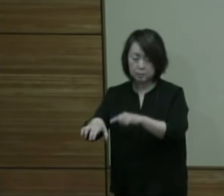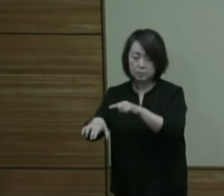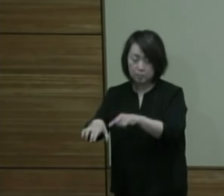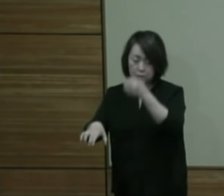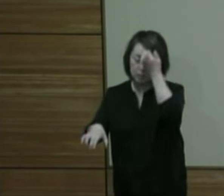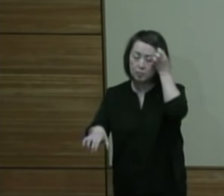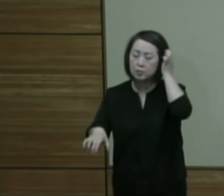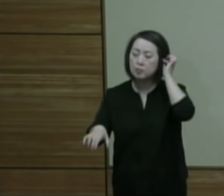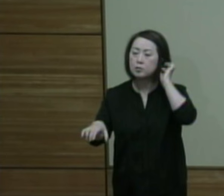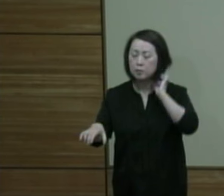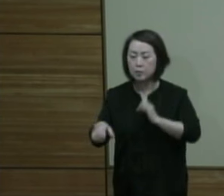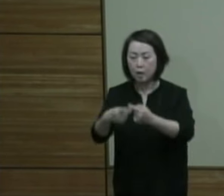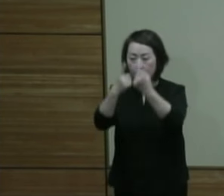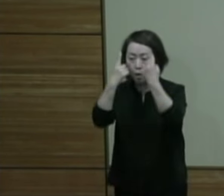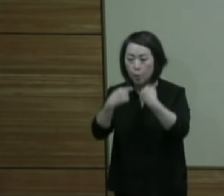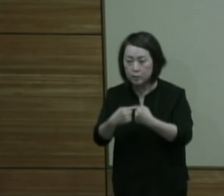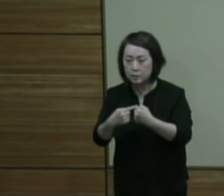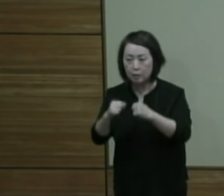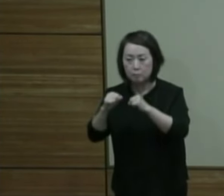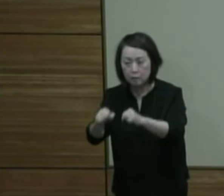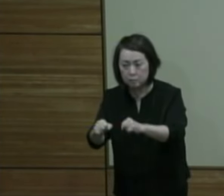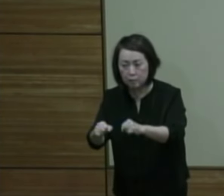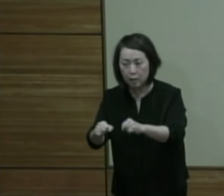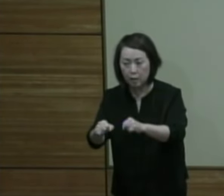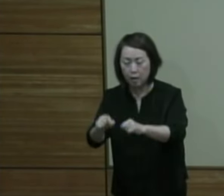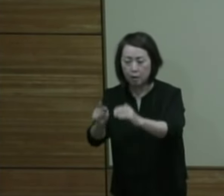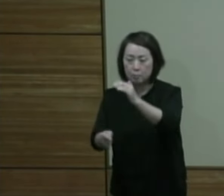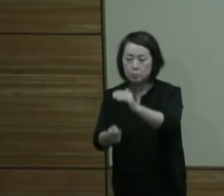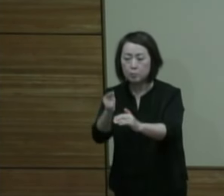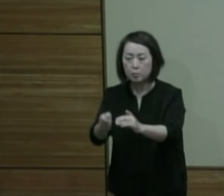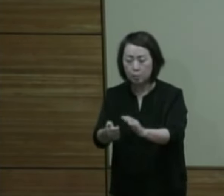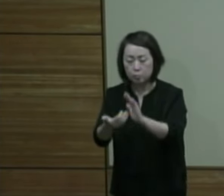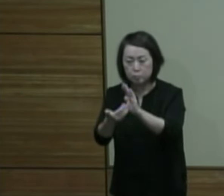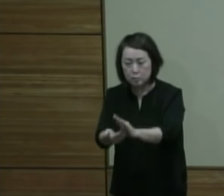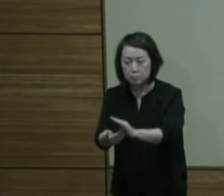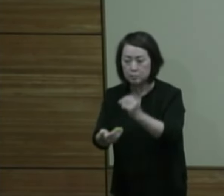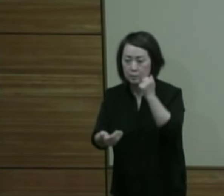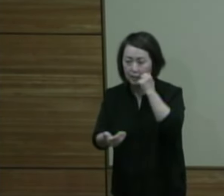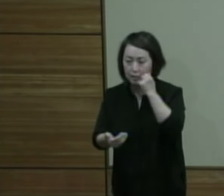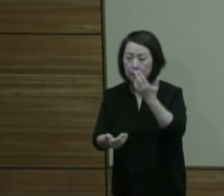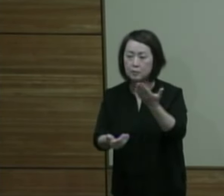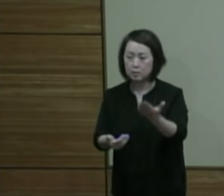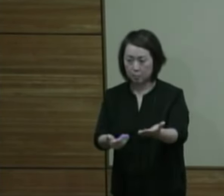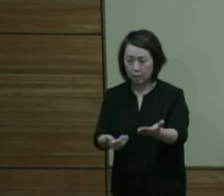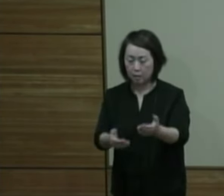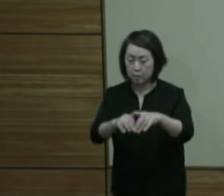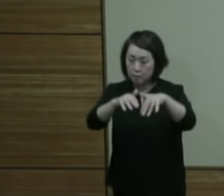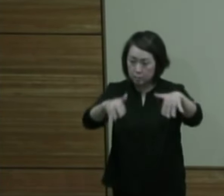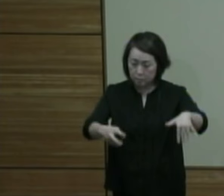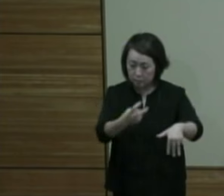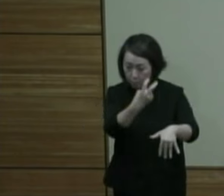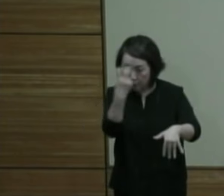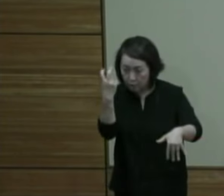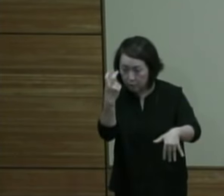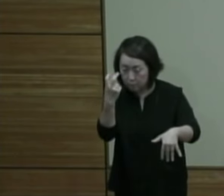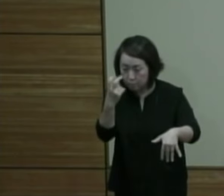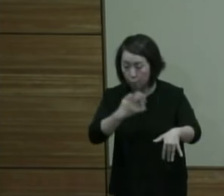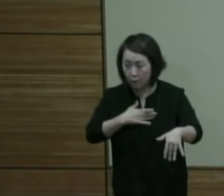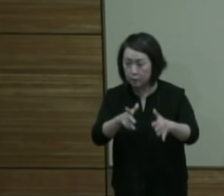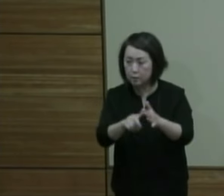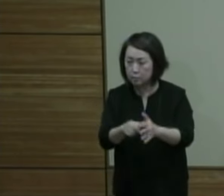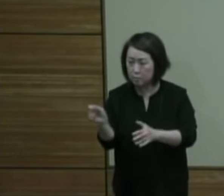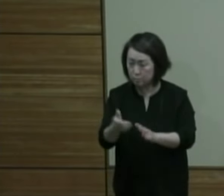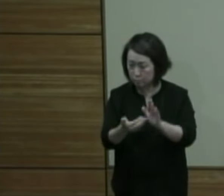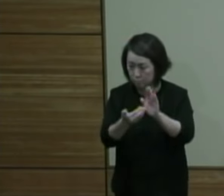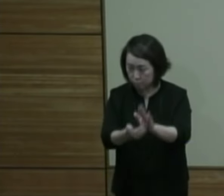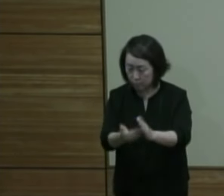ういうことをされるのをなぜ防げなかったのか、あるいは組織として仮にそれが発覚したときになぜすぐに止められな